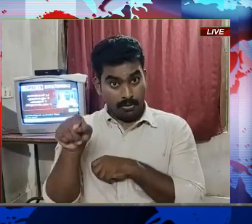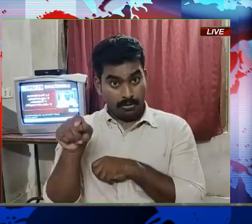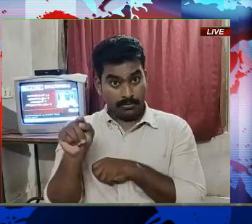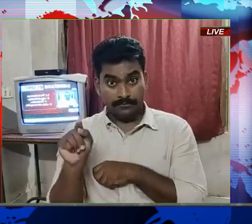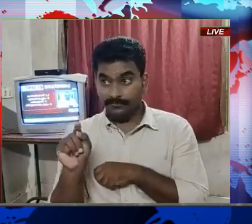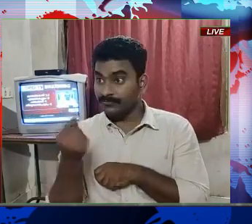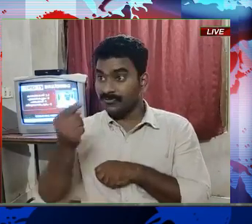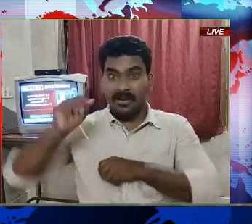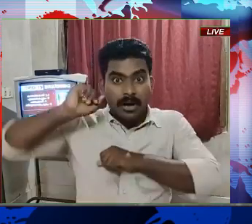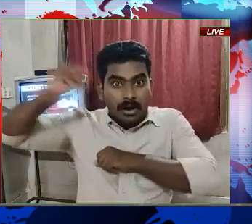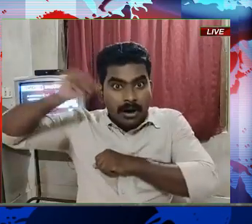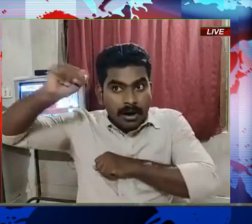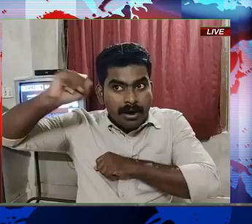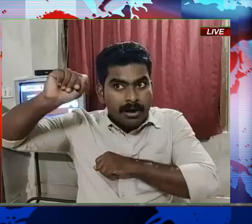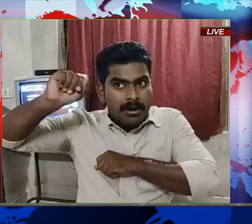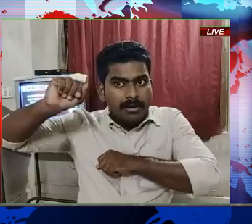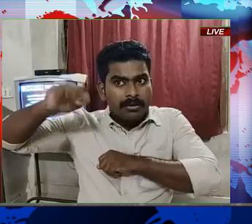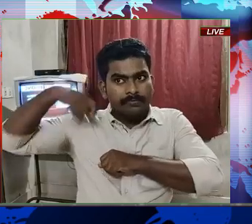പരാതികളുടെ എണ്ണം കൊണ്ടും